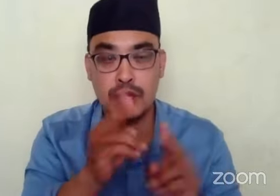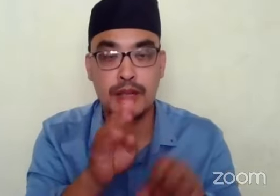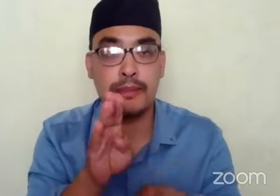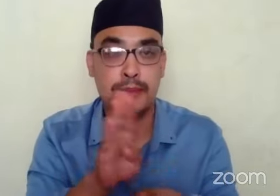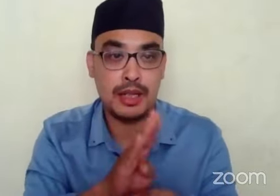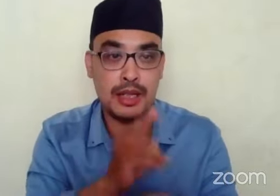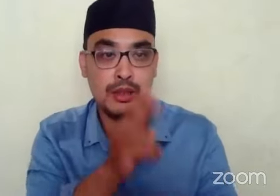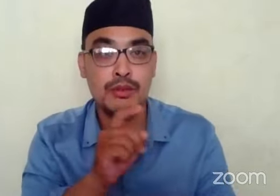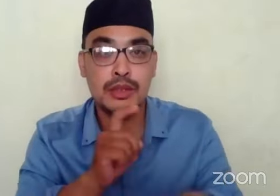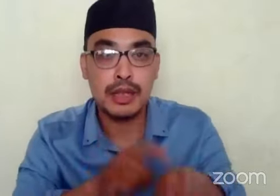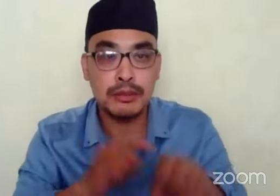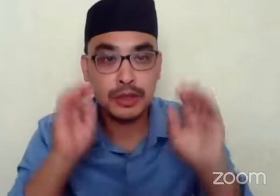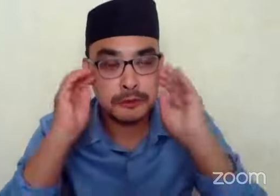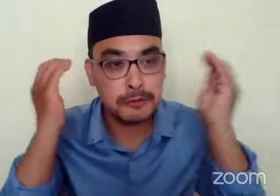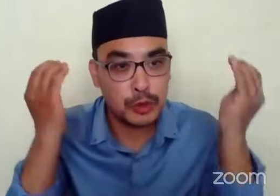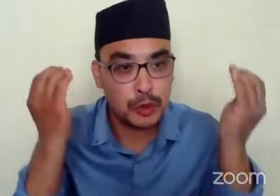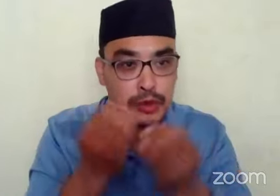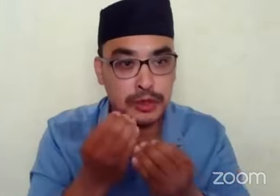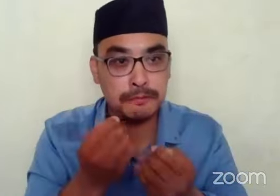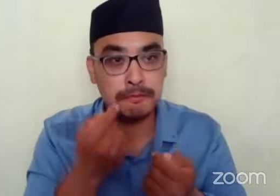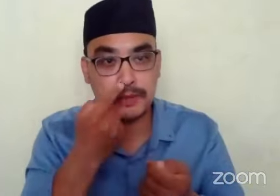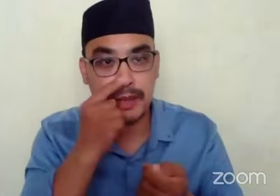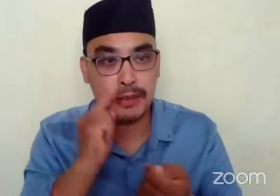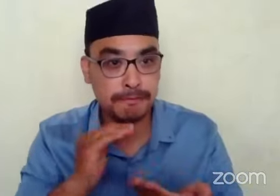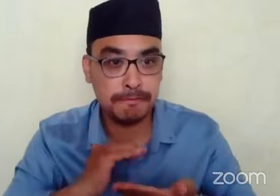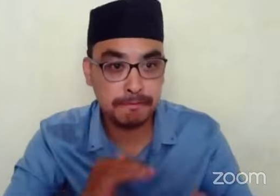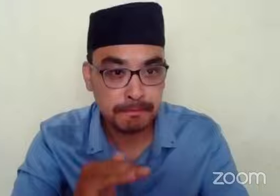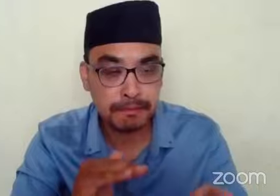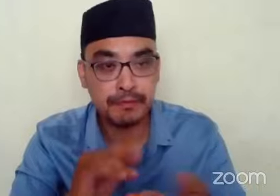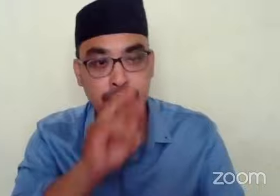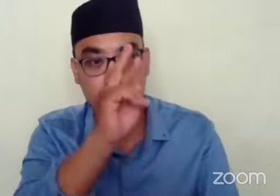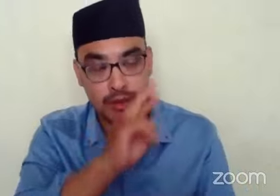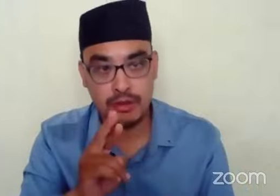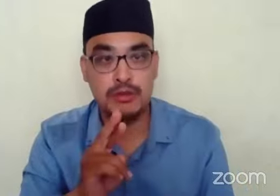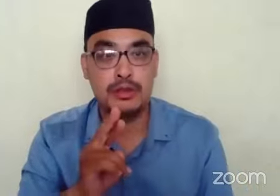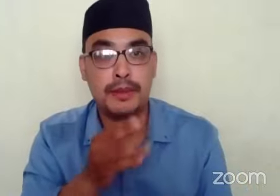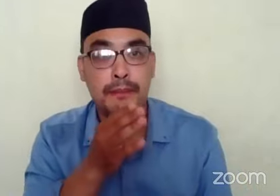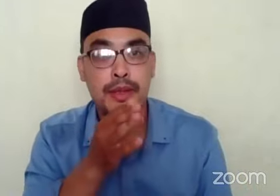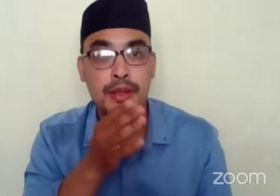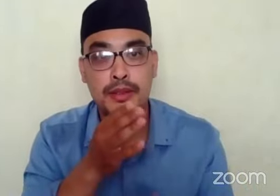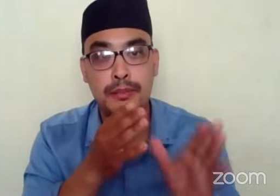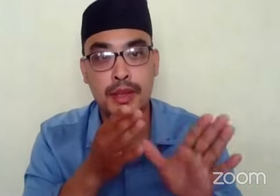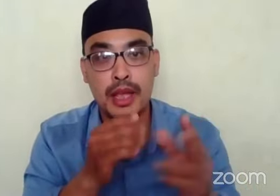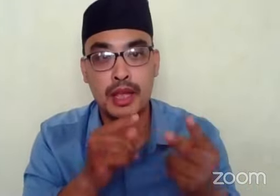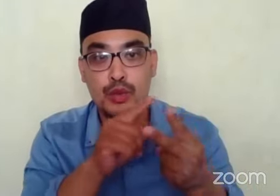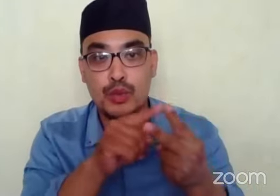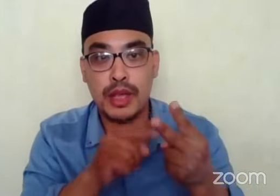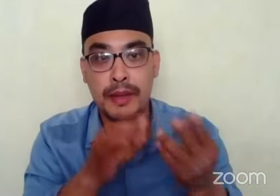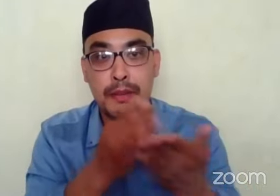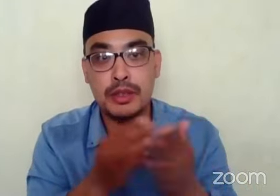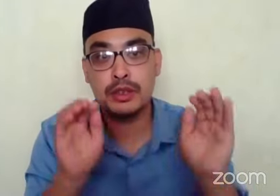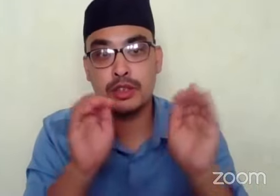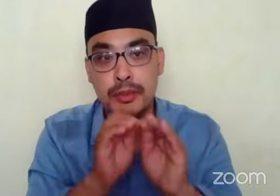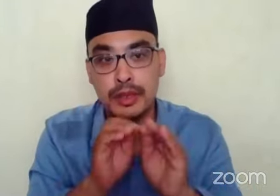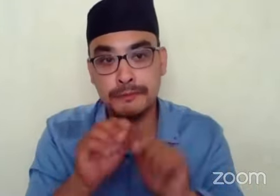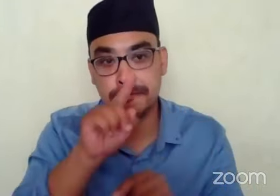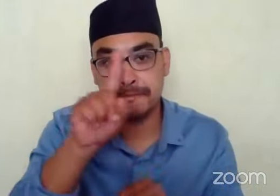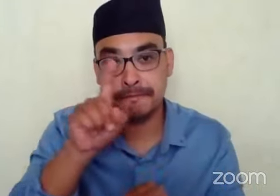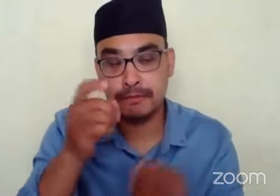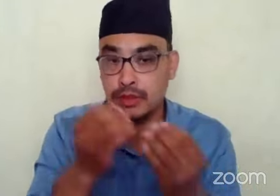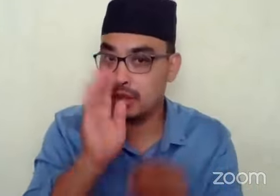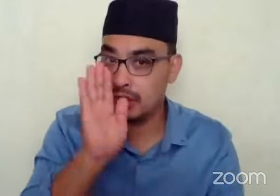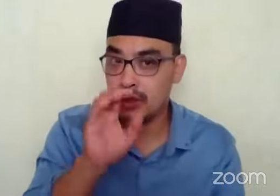चाहिँ सुरक्षित मातृत्व र विवाह यी दुईसँग मात्र जोडेर सवालहरू उठ्ने गर्छन्।